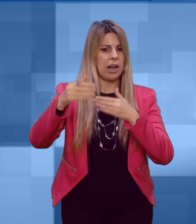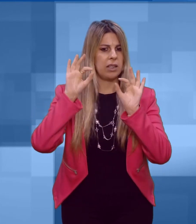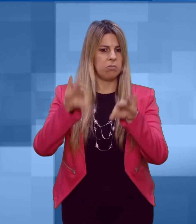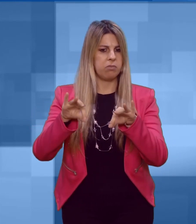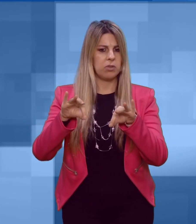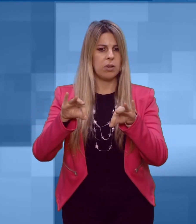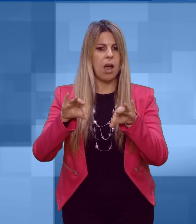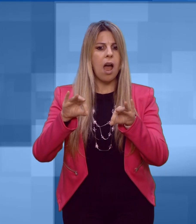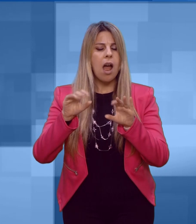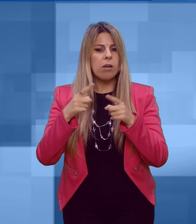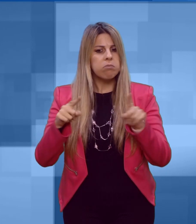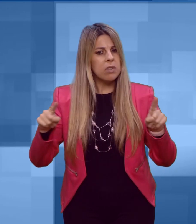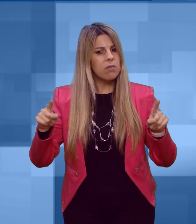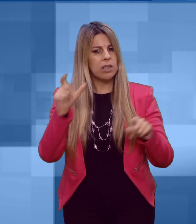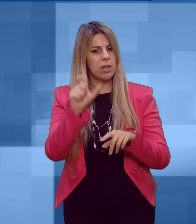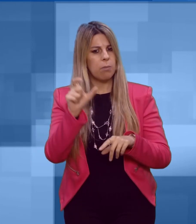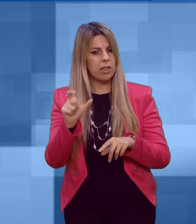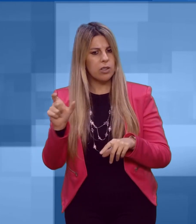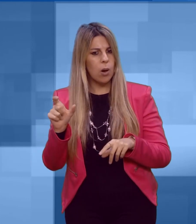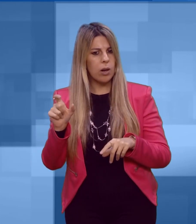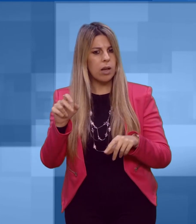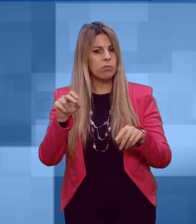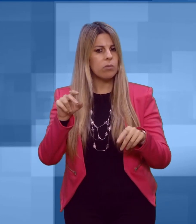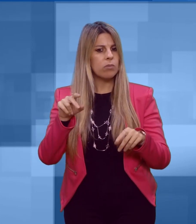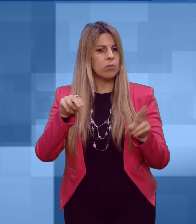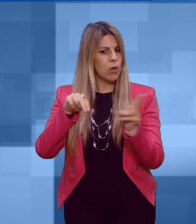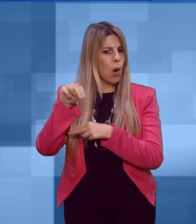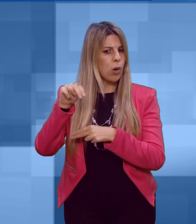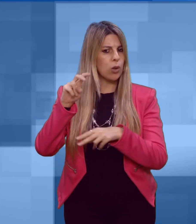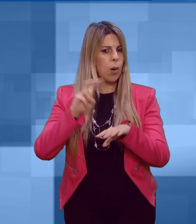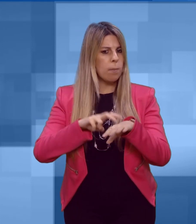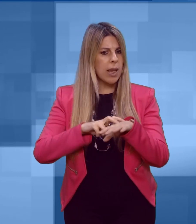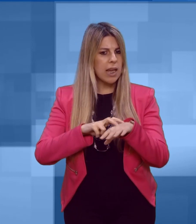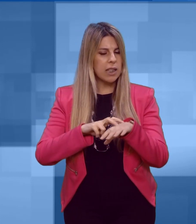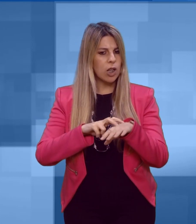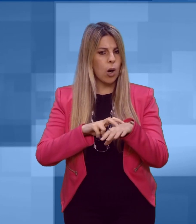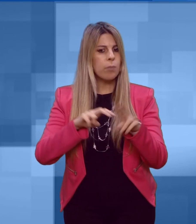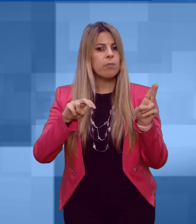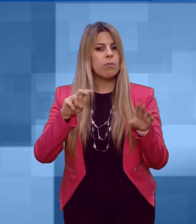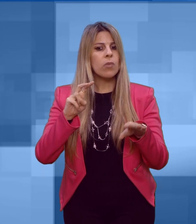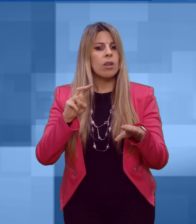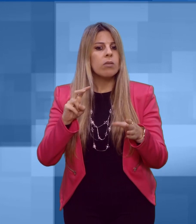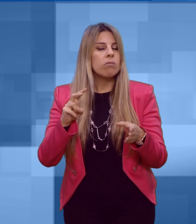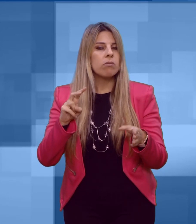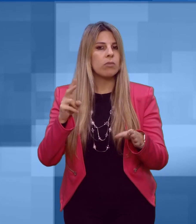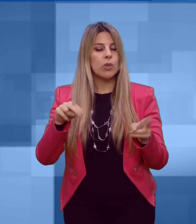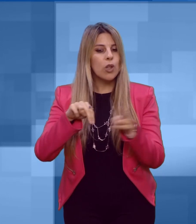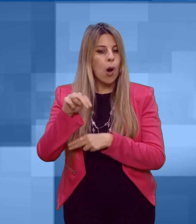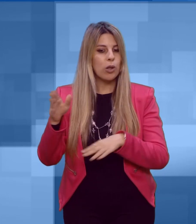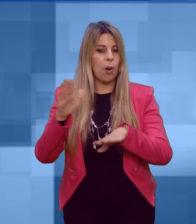dalla situazione, minacciano di intraprendere azioni che appaiono difficilmente controllabili e gestibili, non